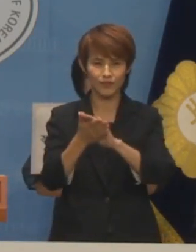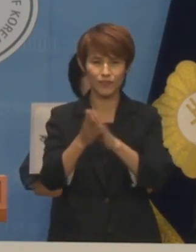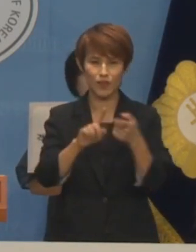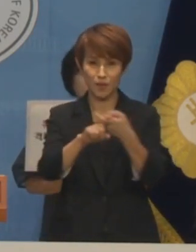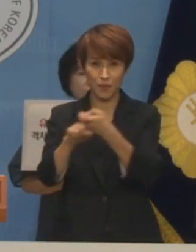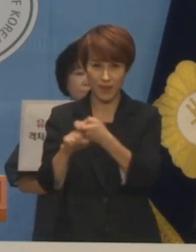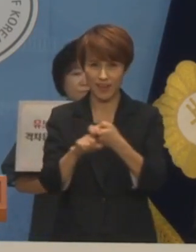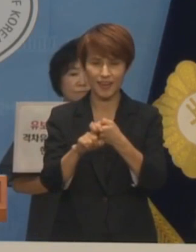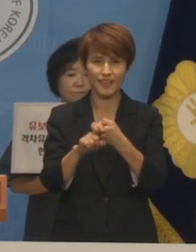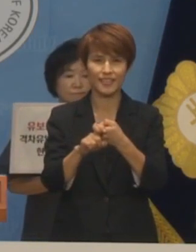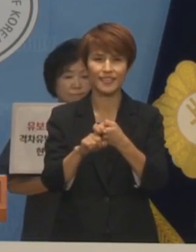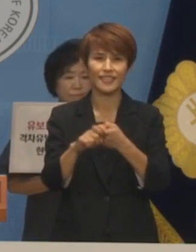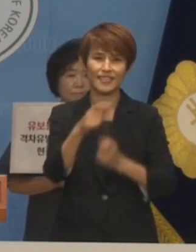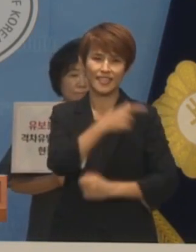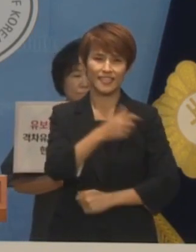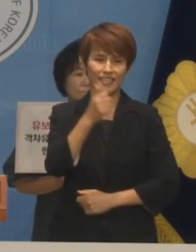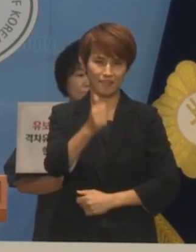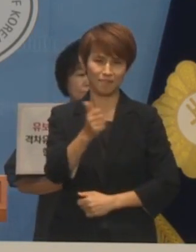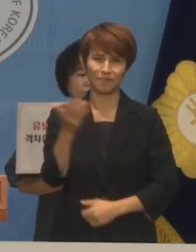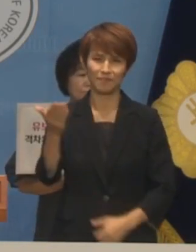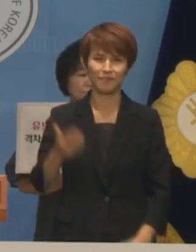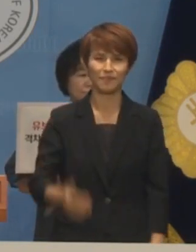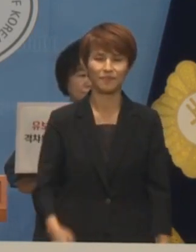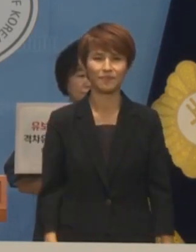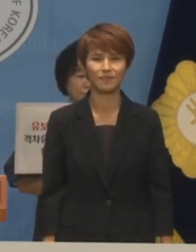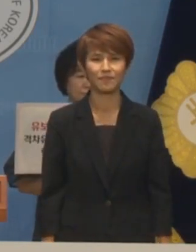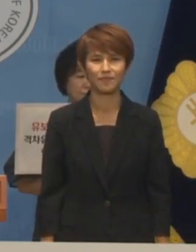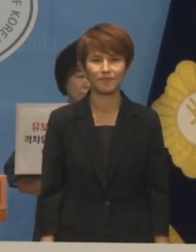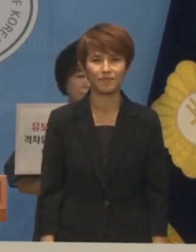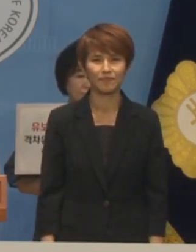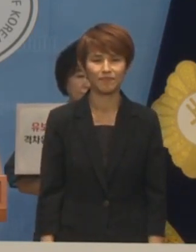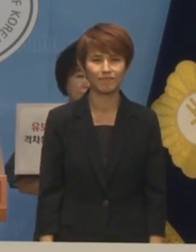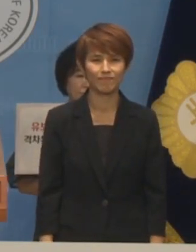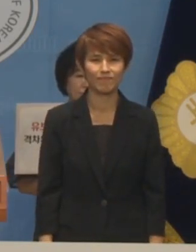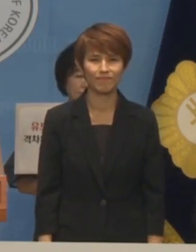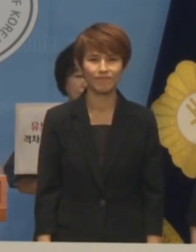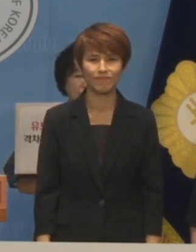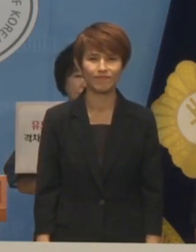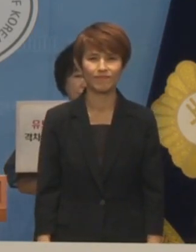한국유치원총연합회 김애순 이사장님 참석하셨습니다.